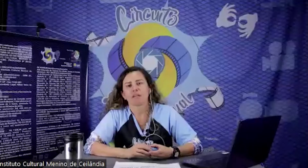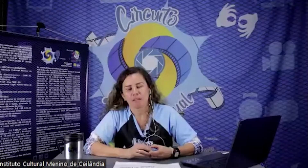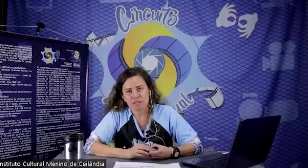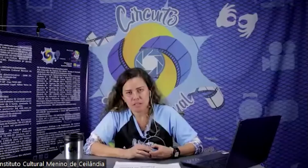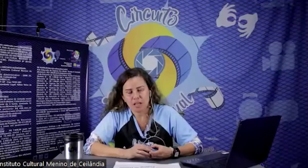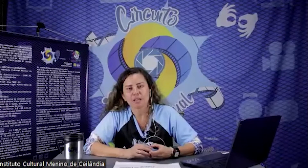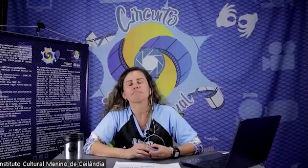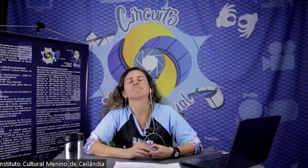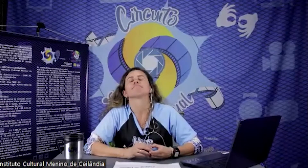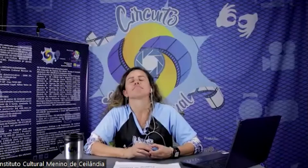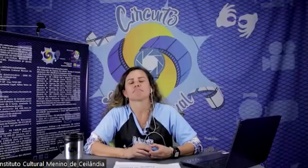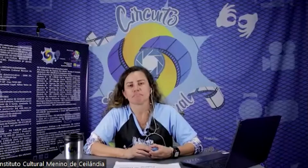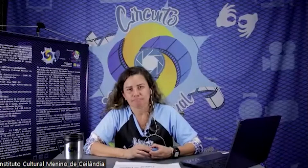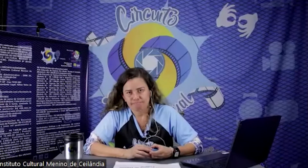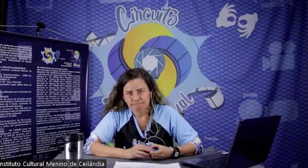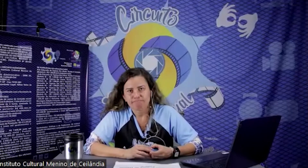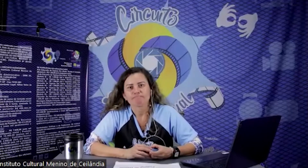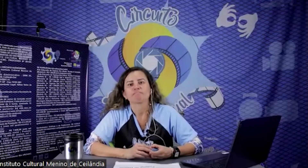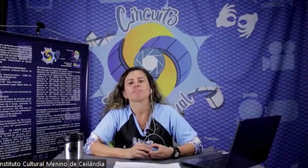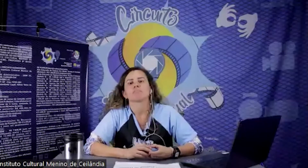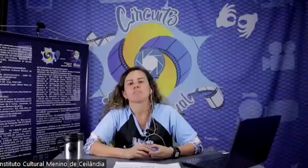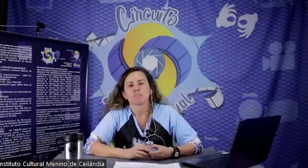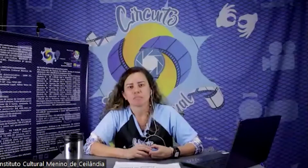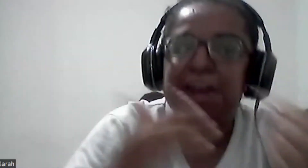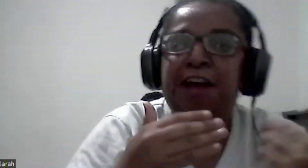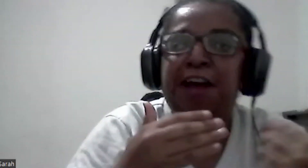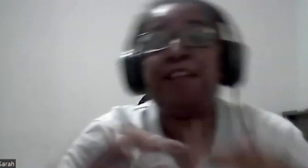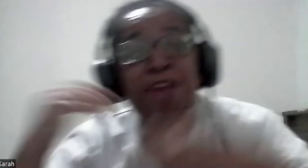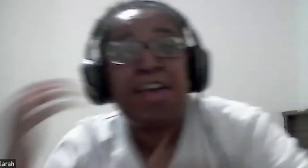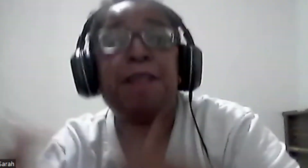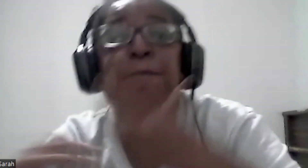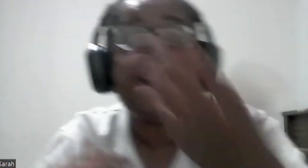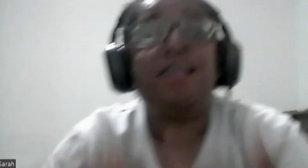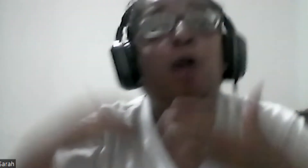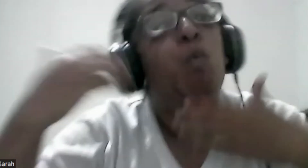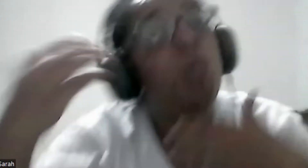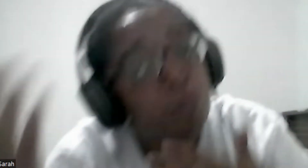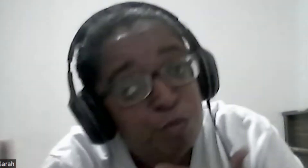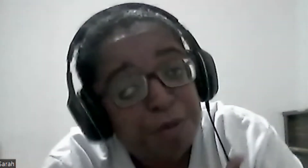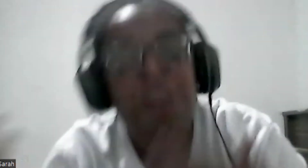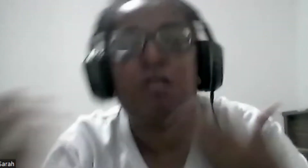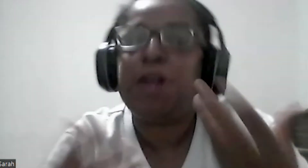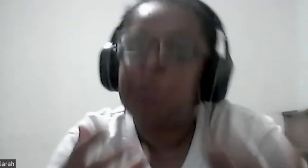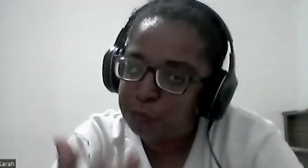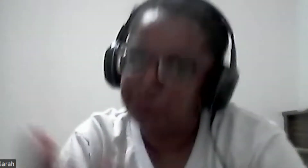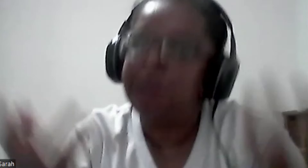É, a Sara. pessoa, chega. Às vezes aparece algum uma pessoa com